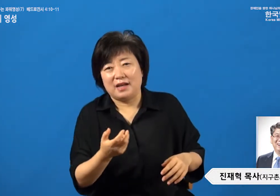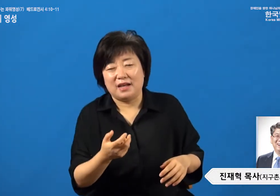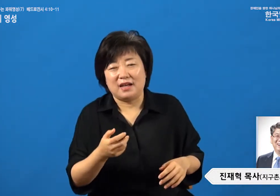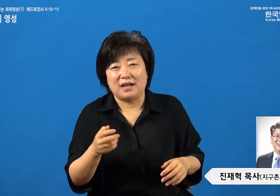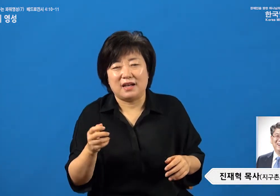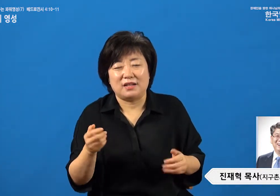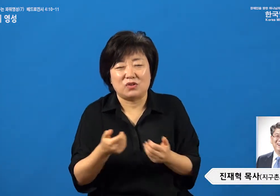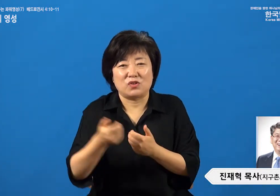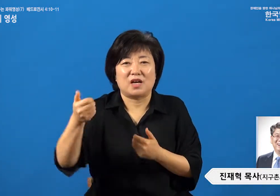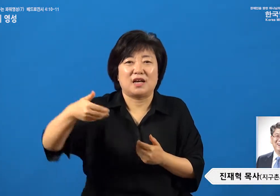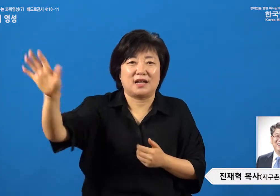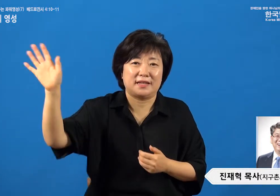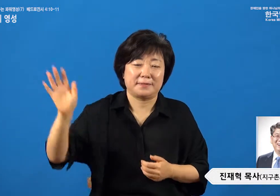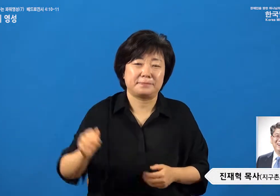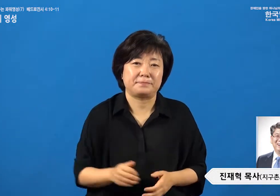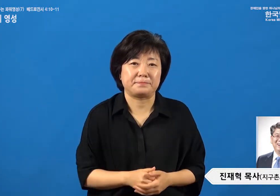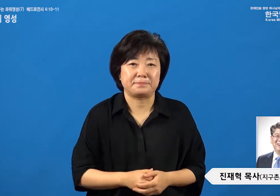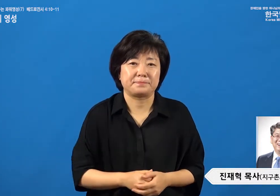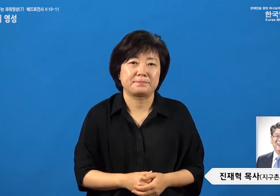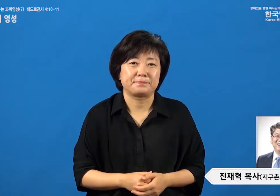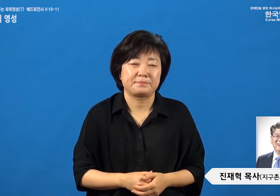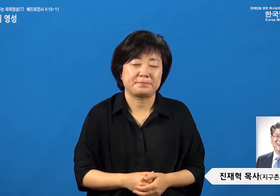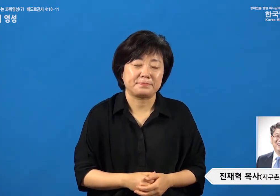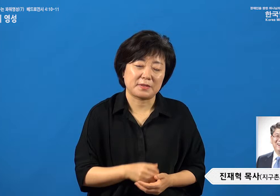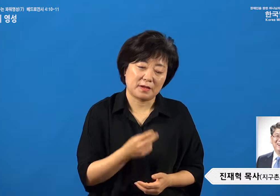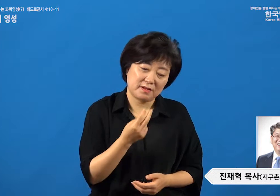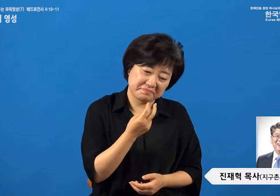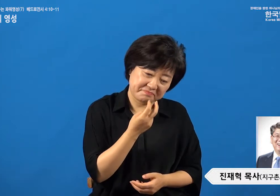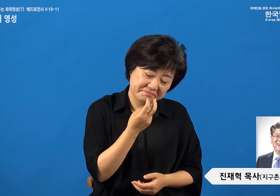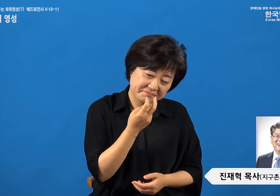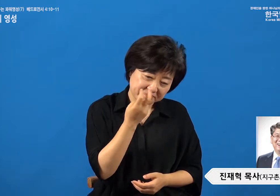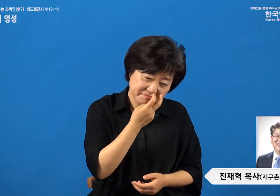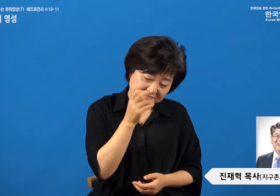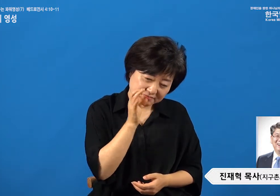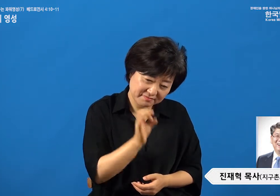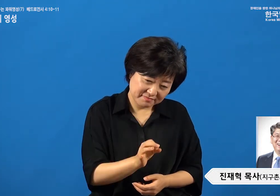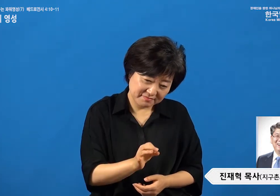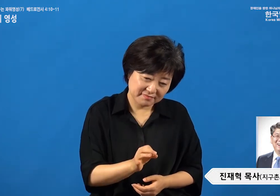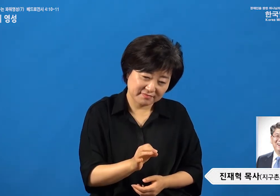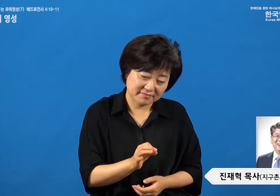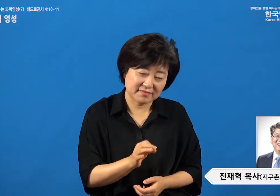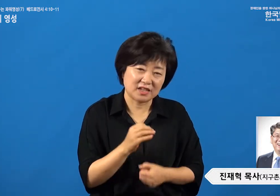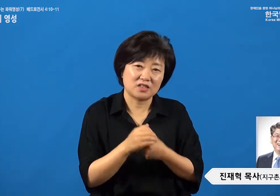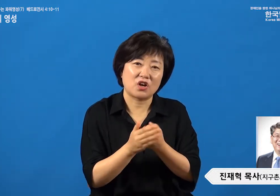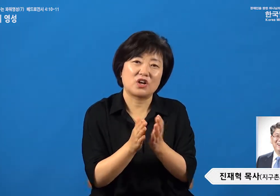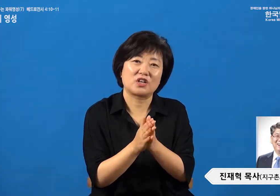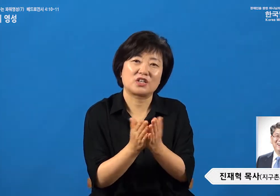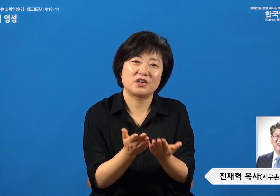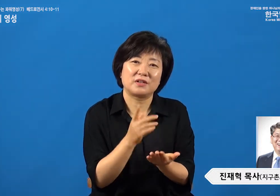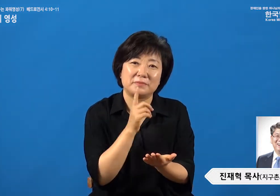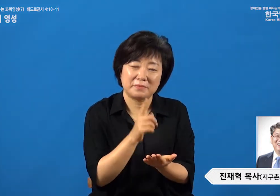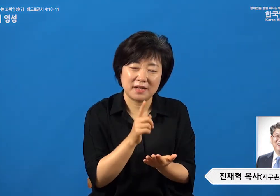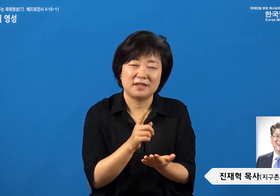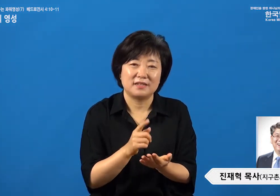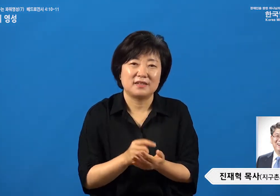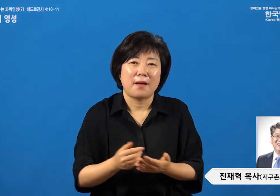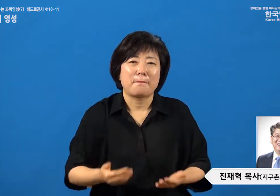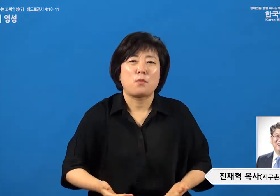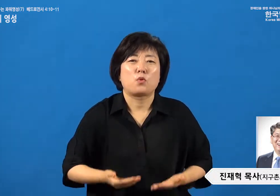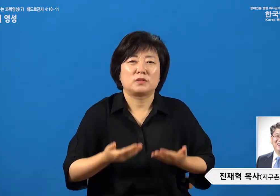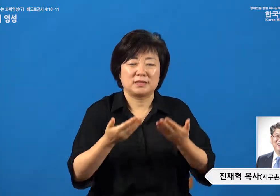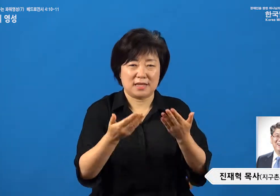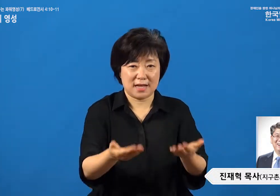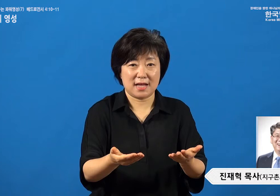아프다고 날아가는 모습들을 우리가 바라본다면, 그래서 오늘 성경은 우리에게